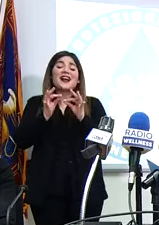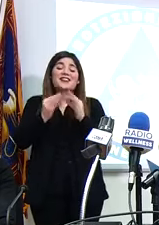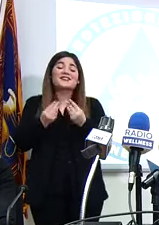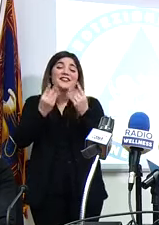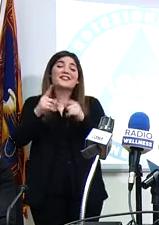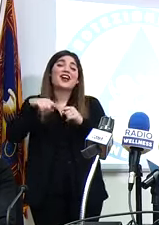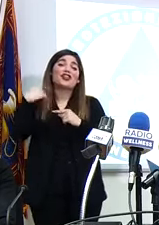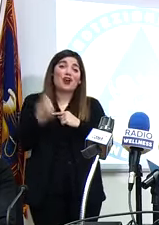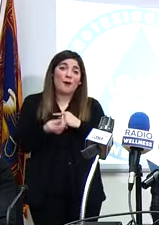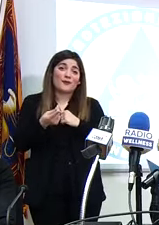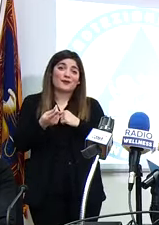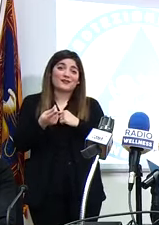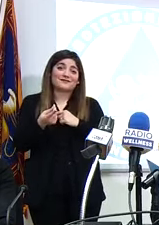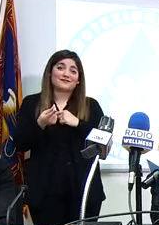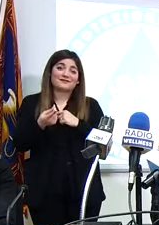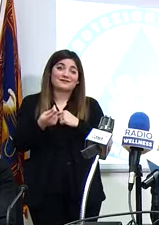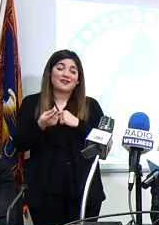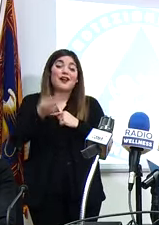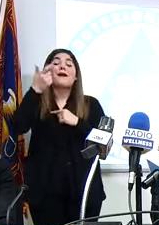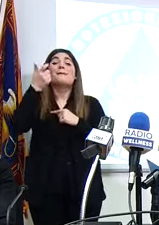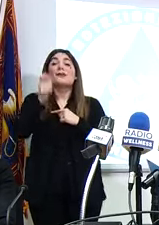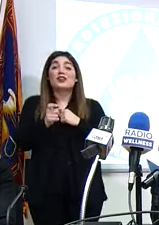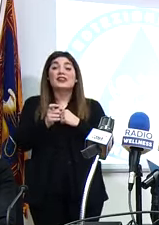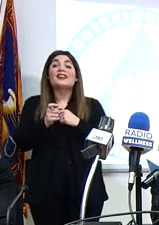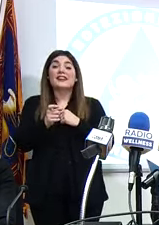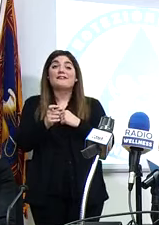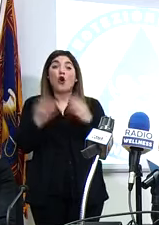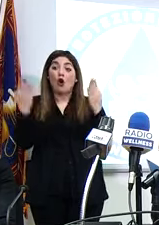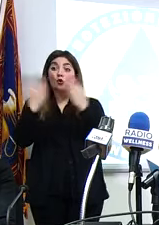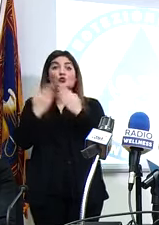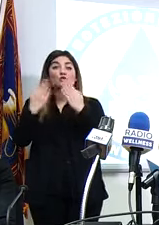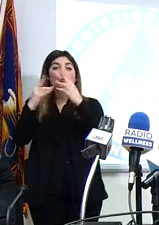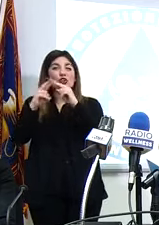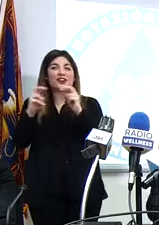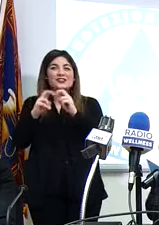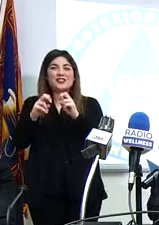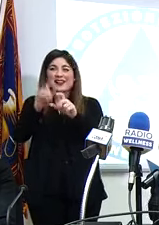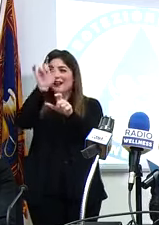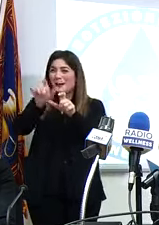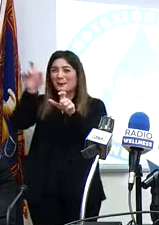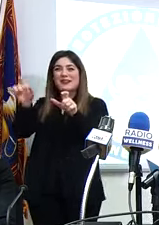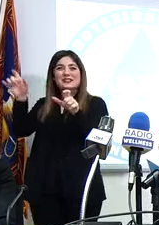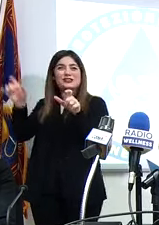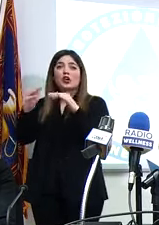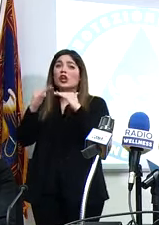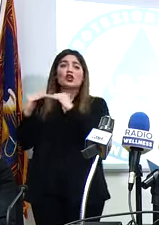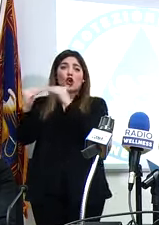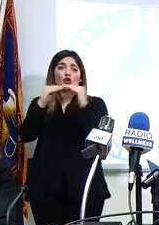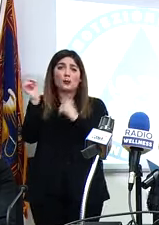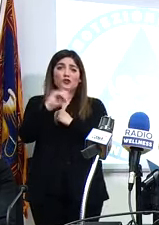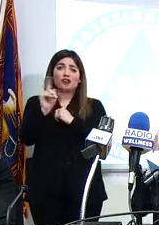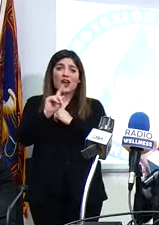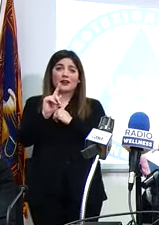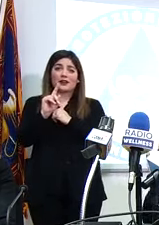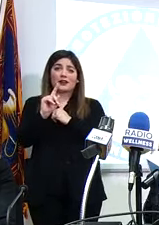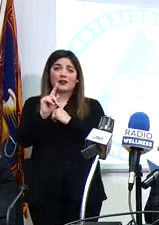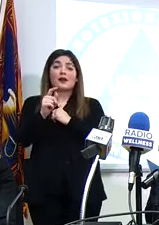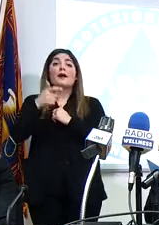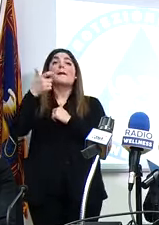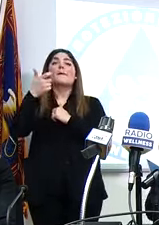visto che non era omogenea questa popolazione di studio, perché la schedula, che vuol dire il cronoprogramma